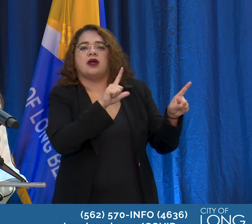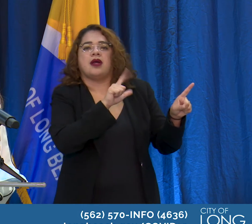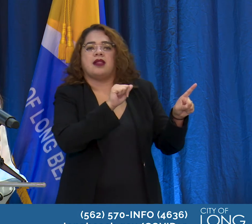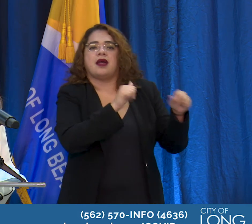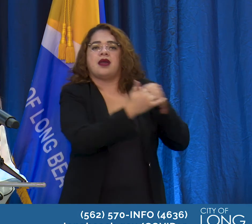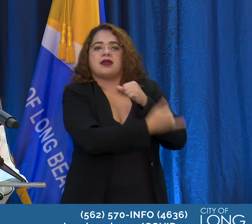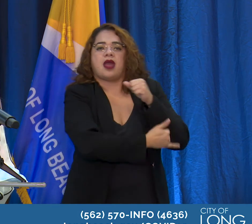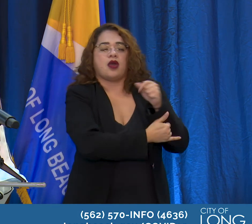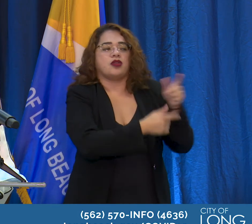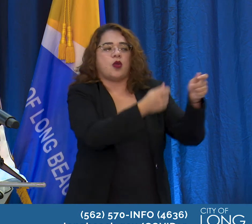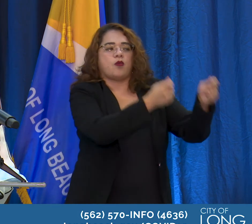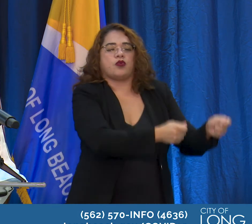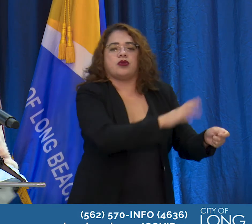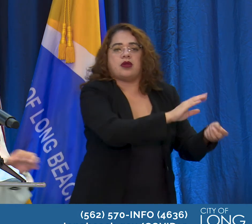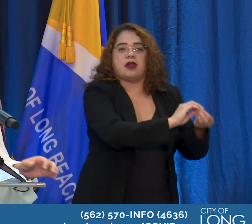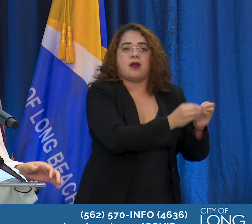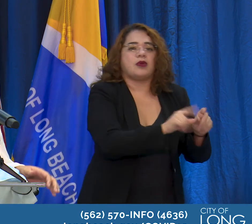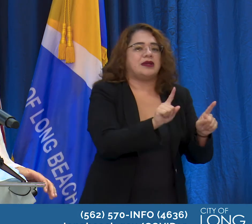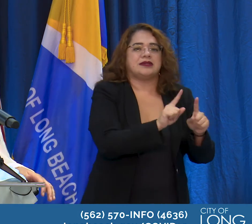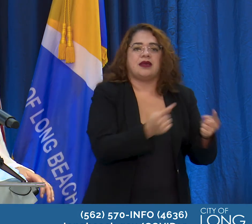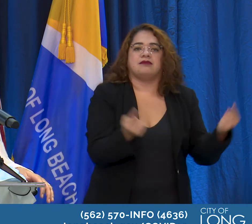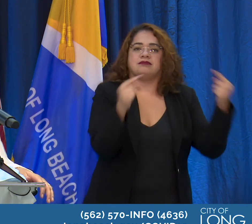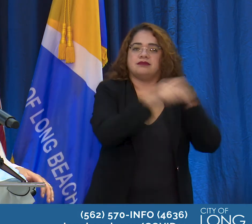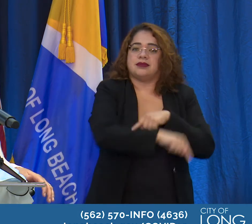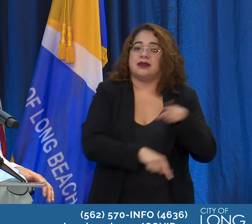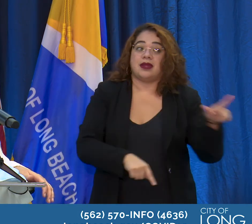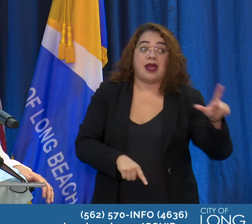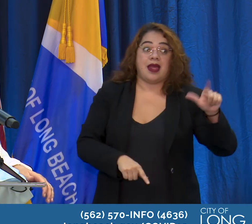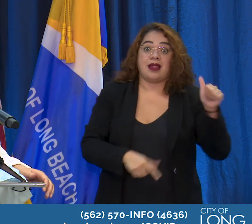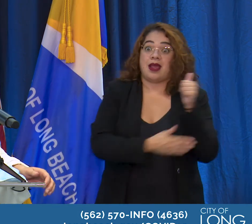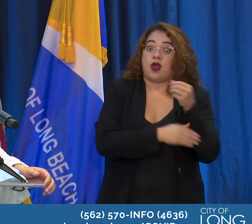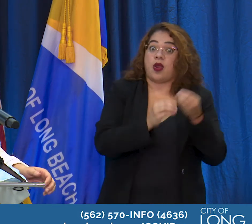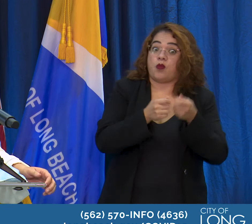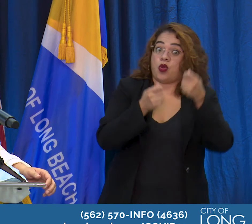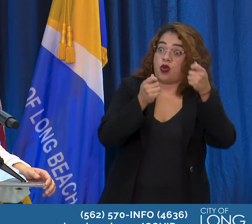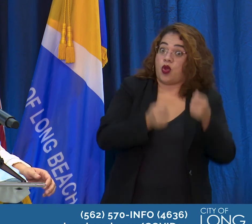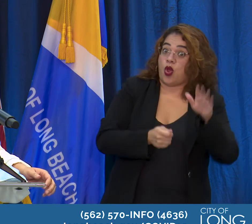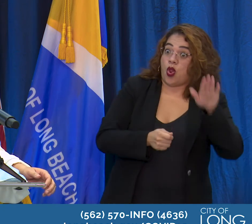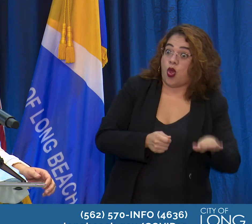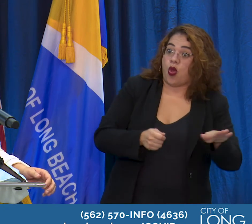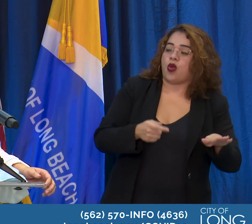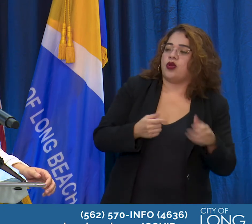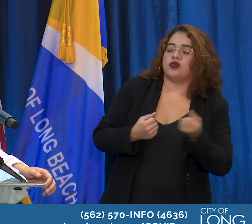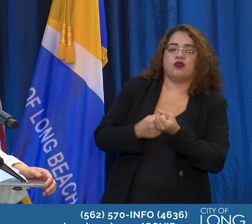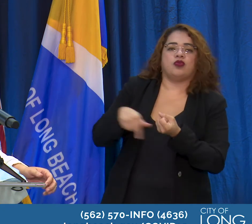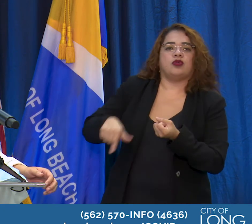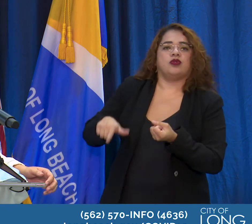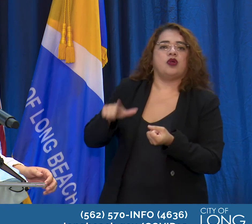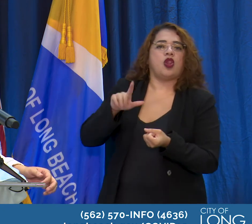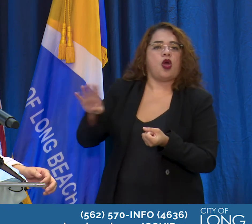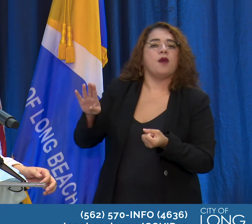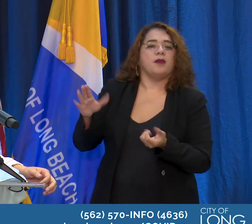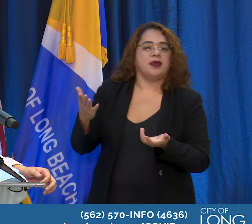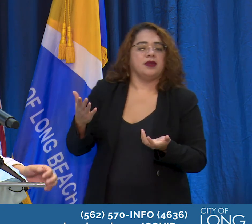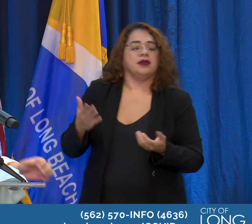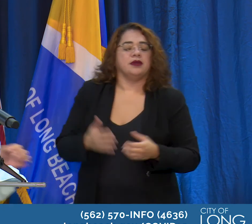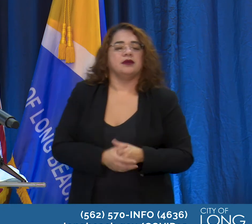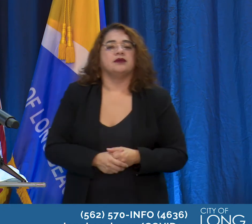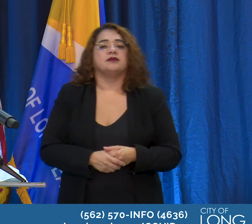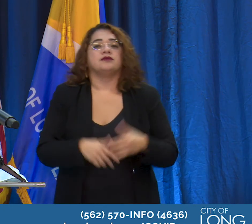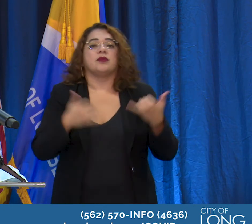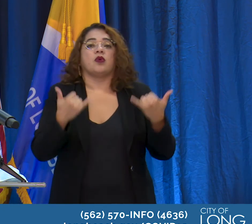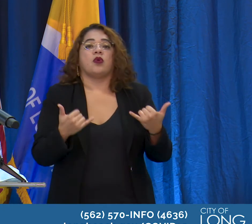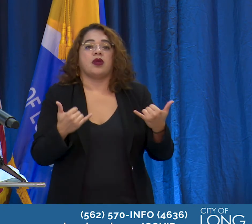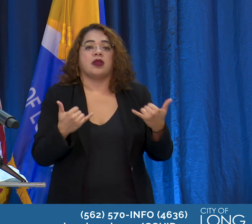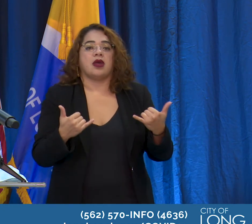también bajen. Vamos a hablar sobre un par de temas que son oportunos para esta época del año y donde estamos en